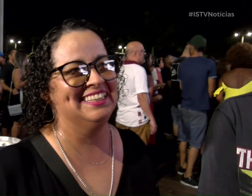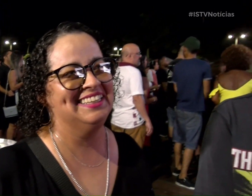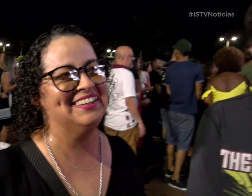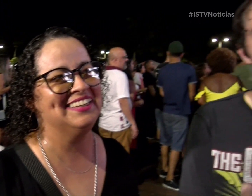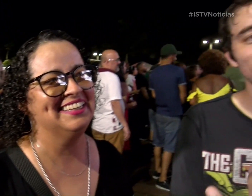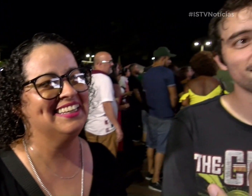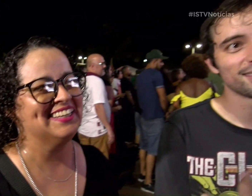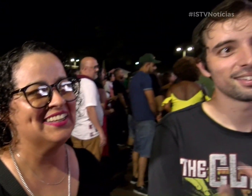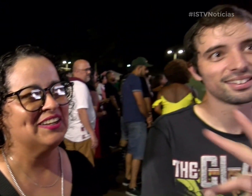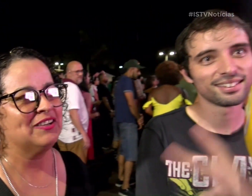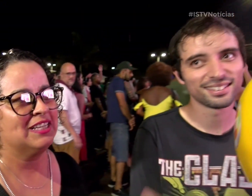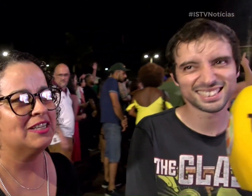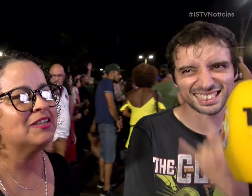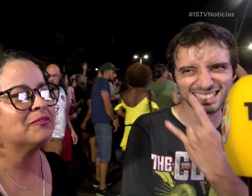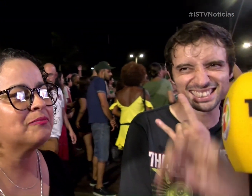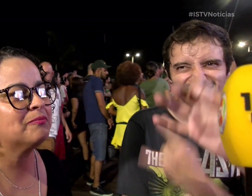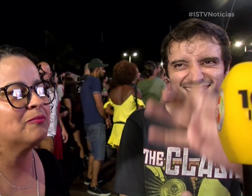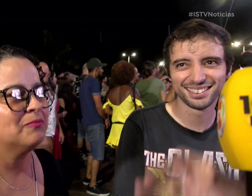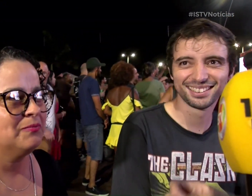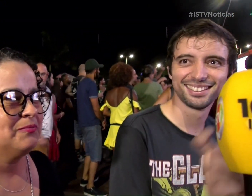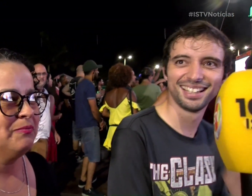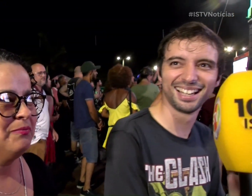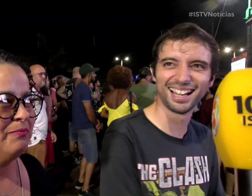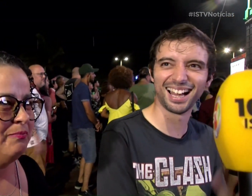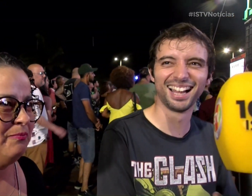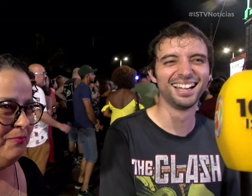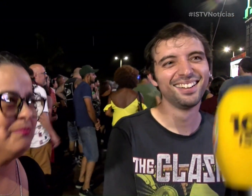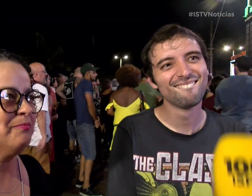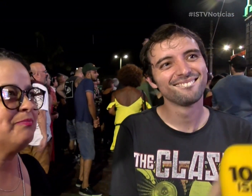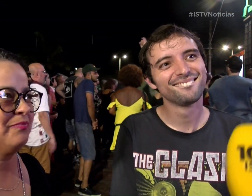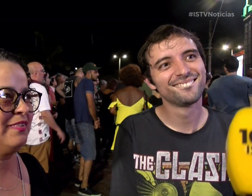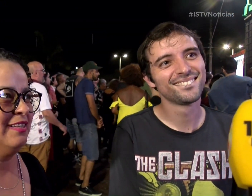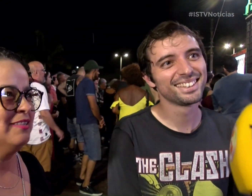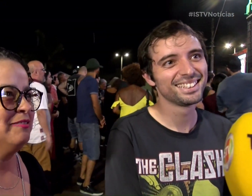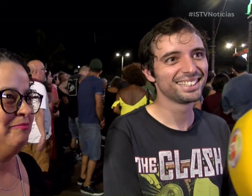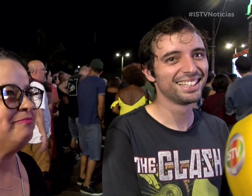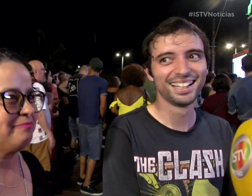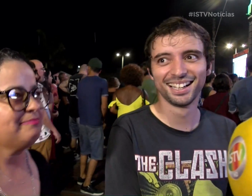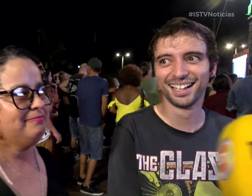eu vou pedir pra você cantar um trecho de uma música e ele canta outro trecho.